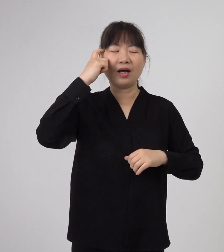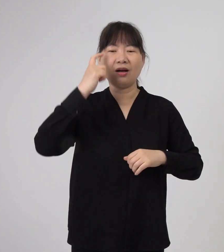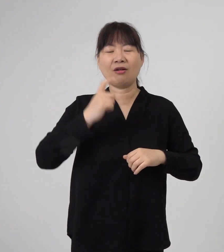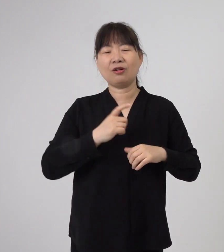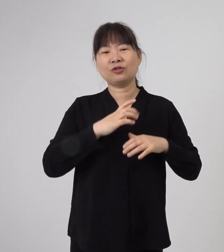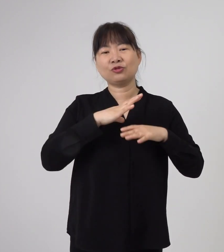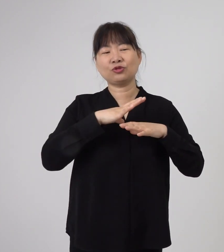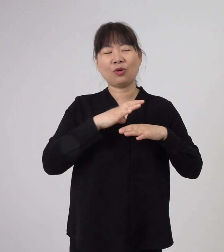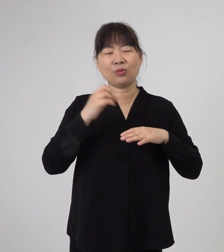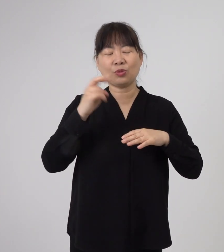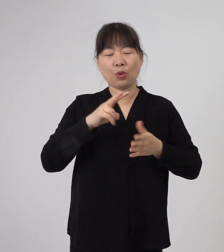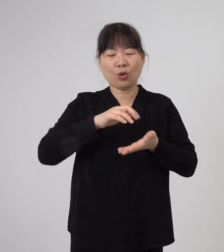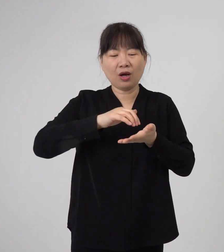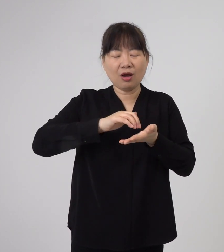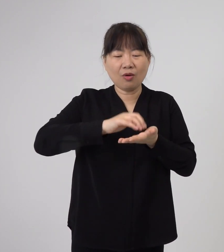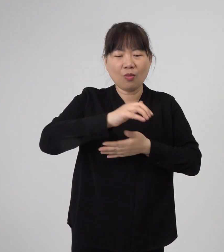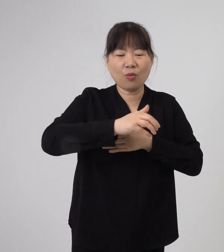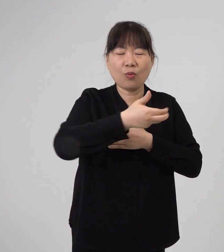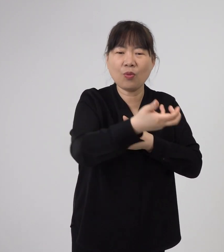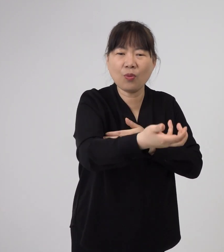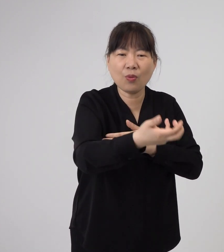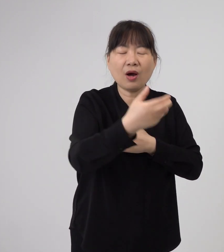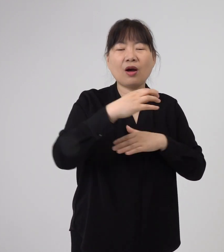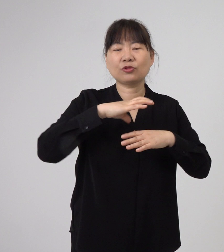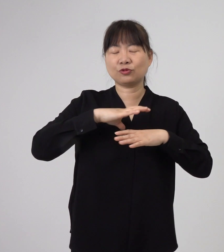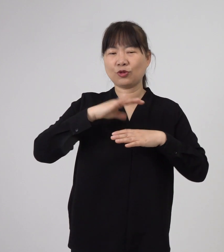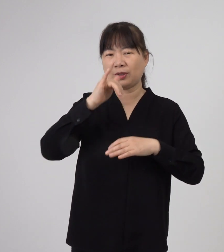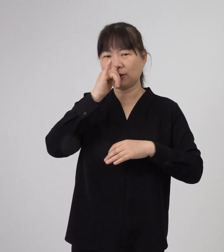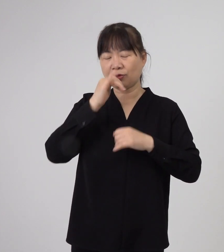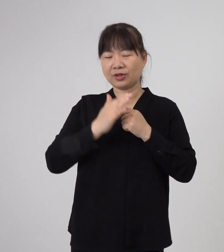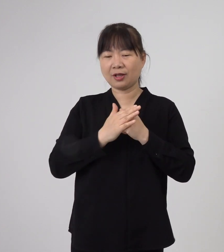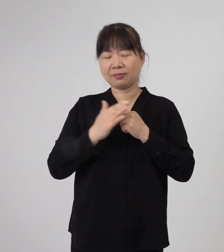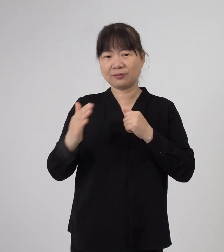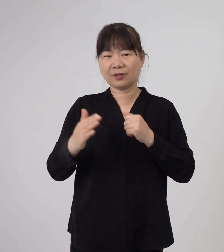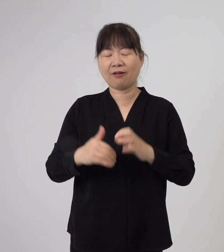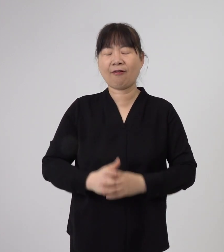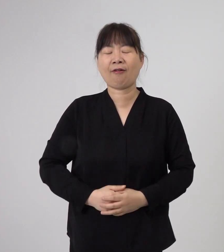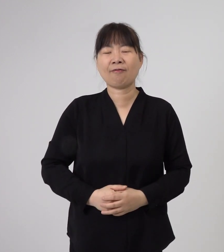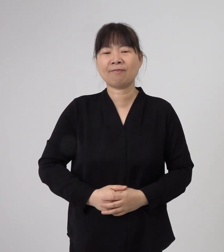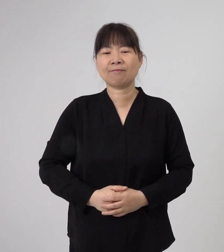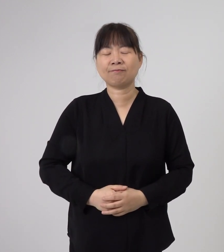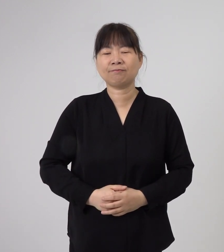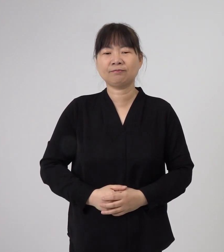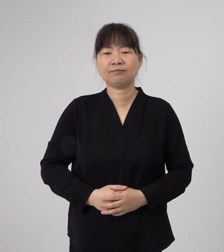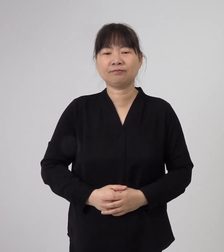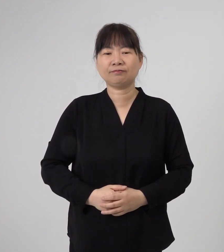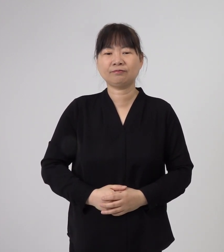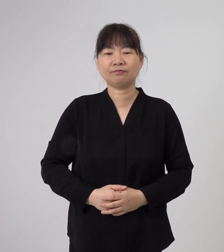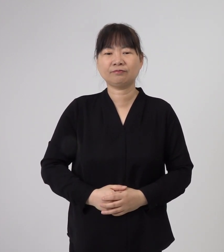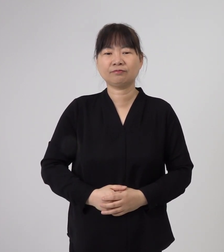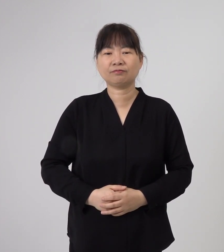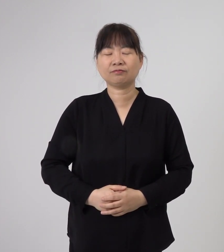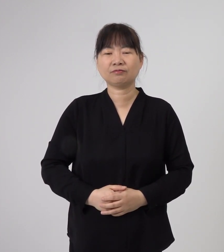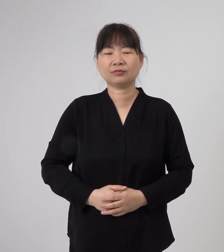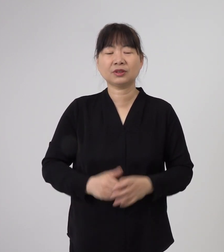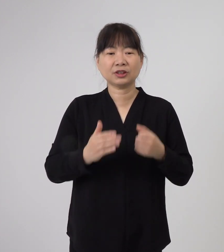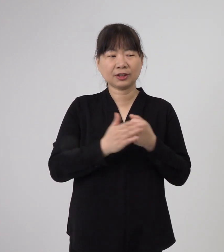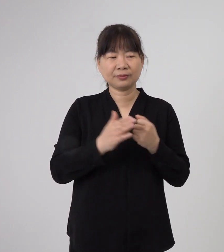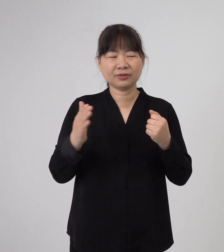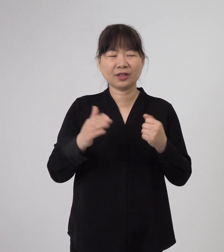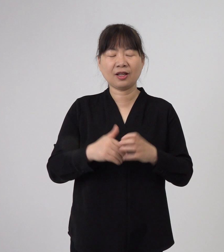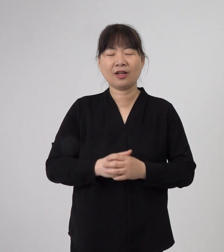하고 또 나갈까 또 두렵기도 하고 그 이중적인 속내를 드러내죠.